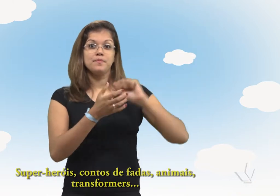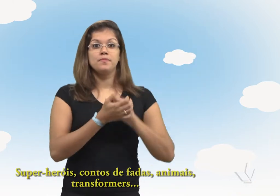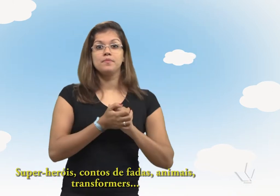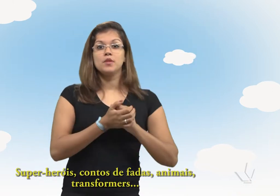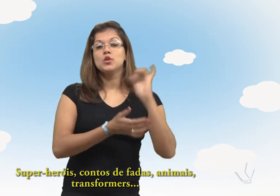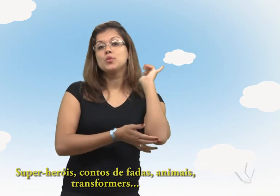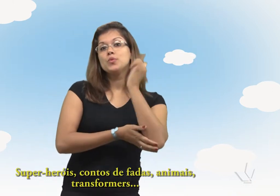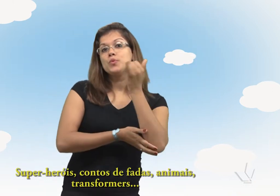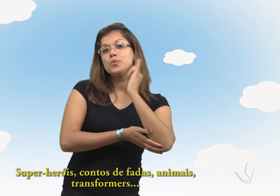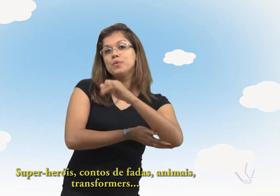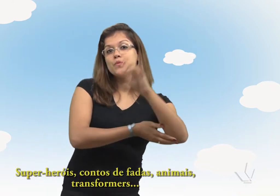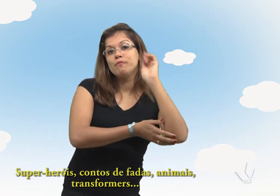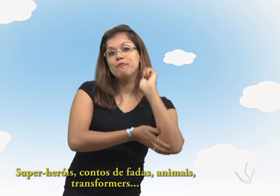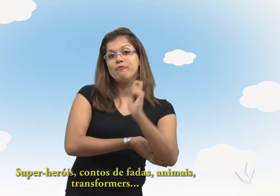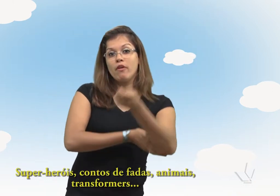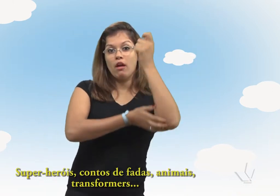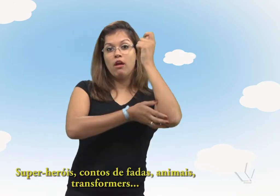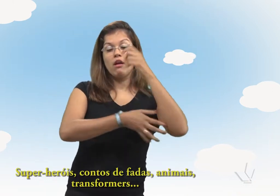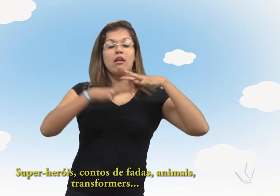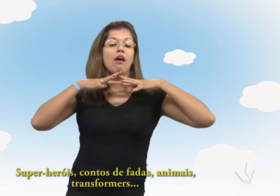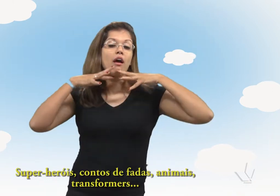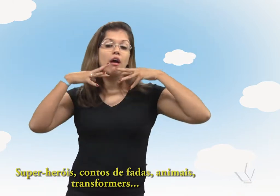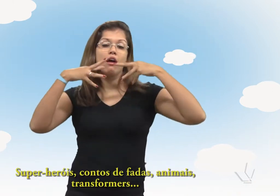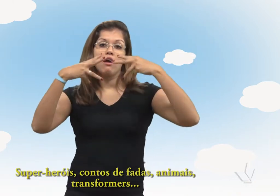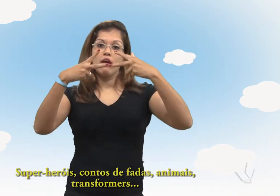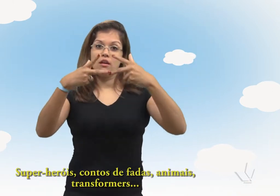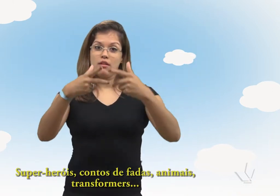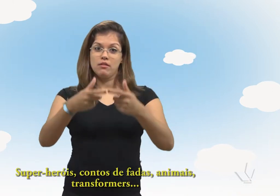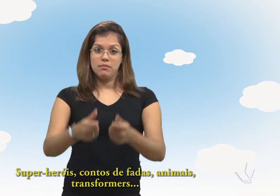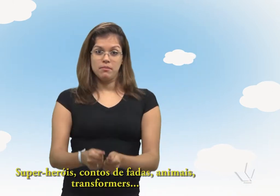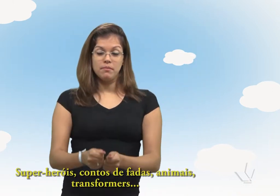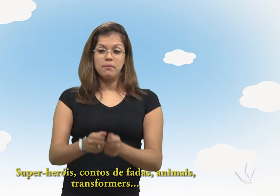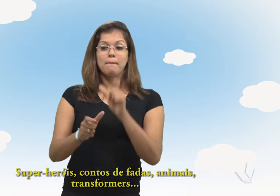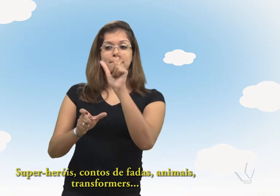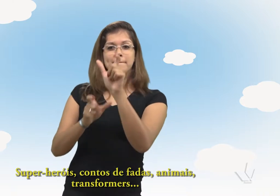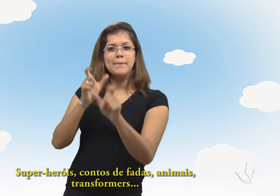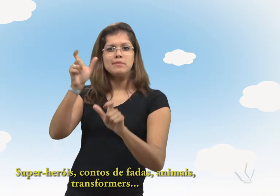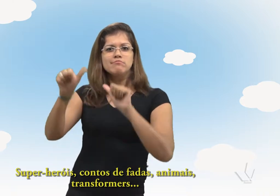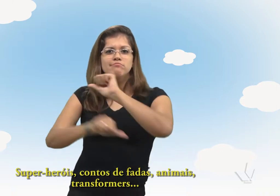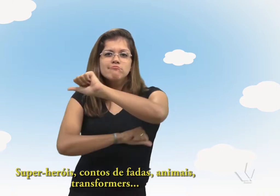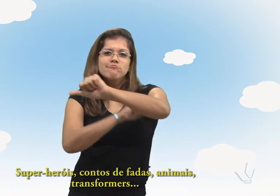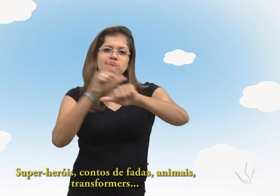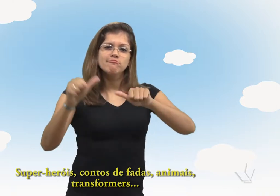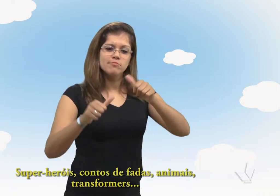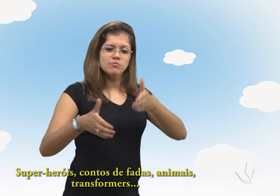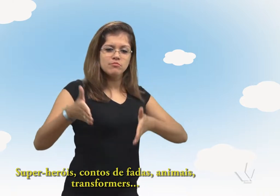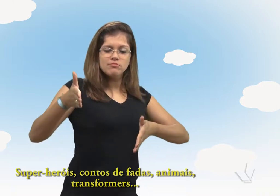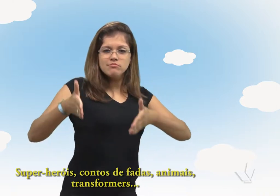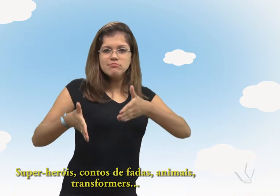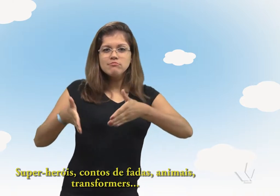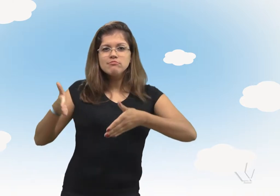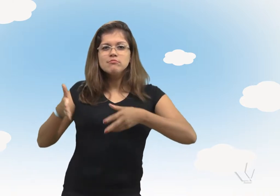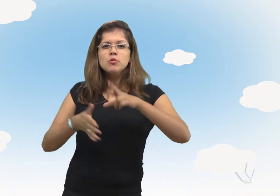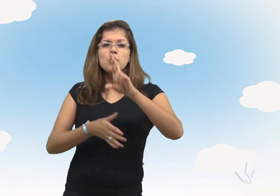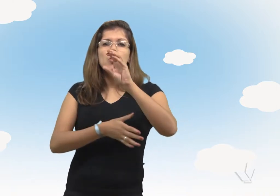Super-heróis, contos de fadas, animais, Transformers.